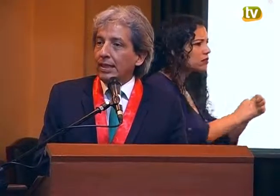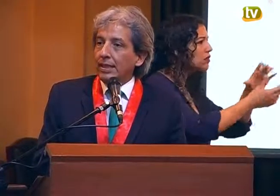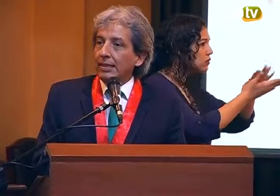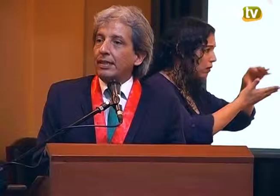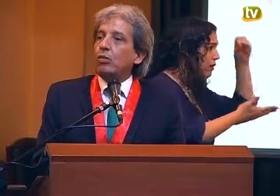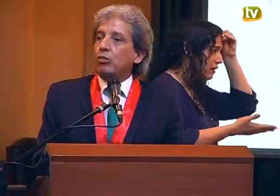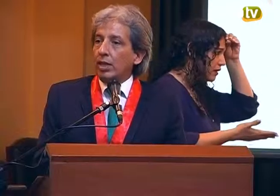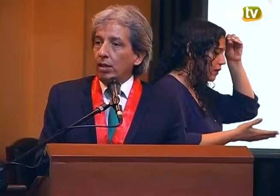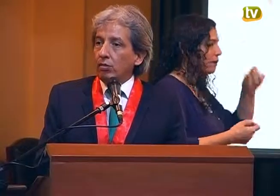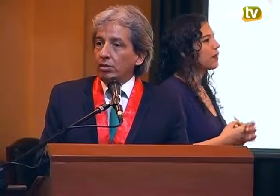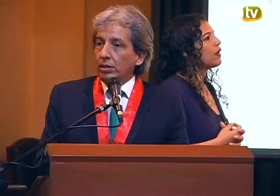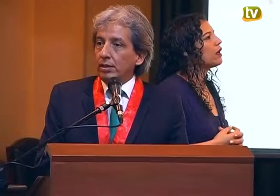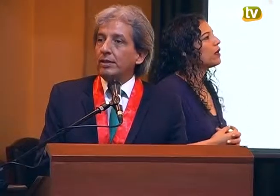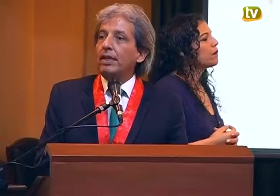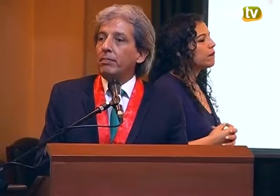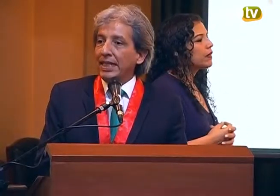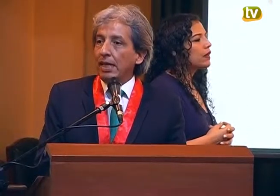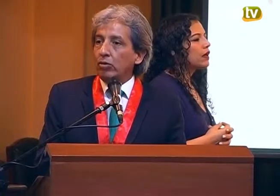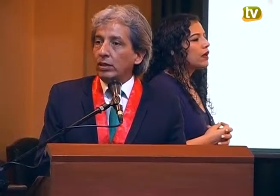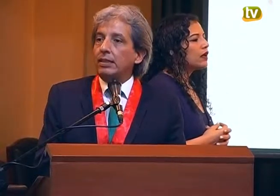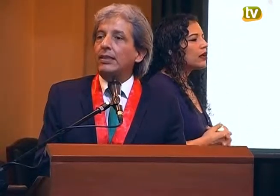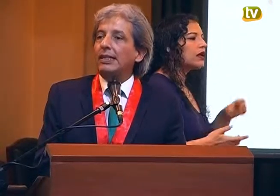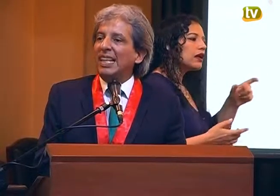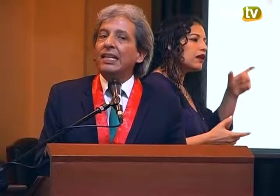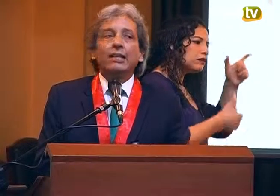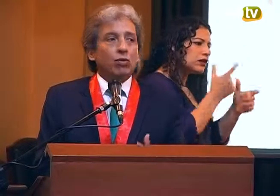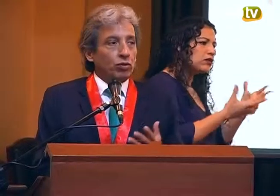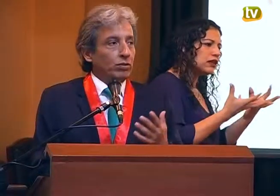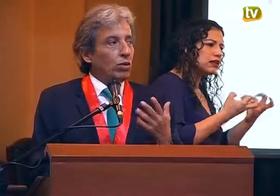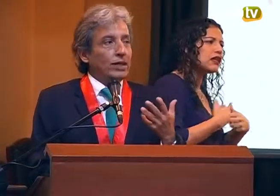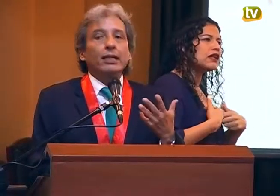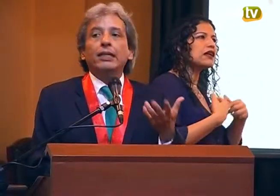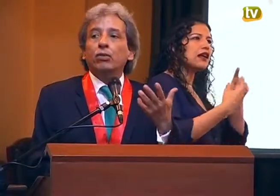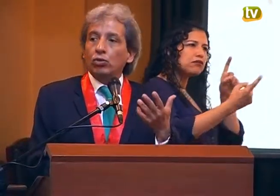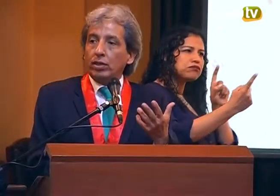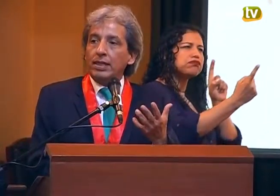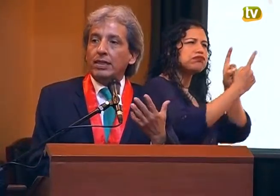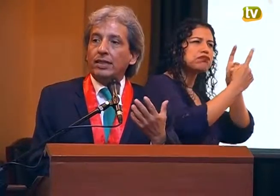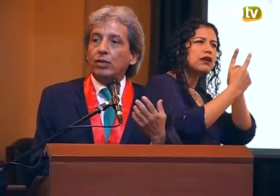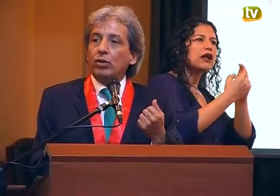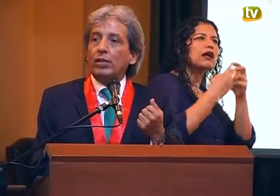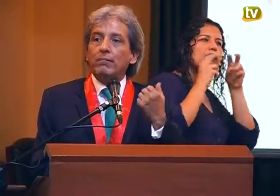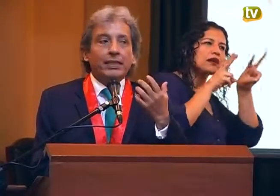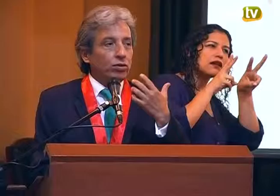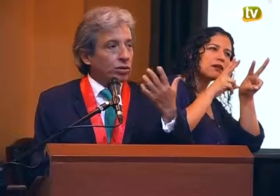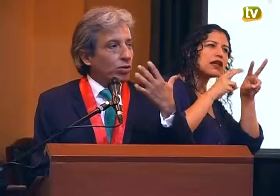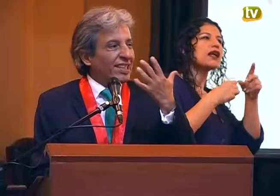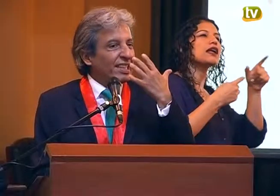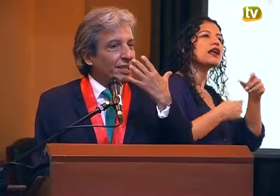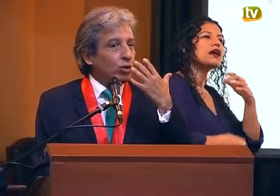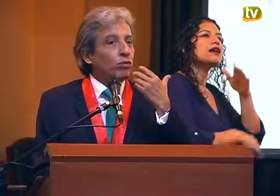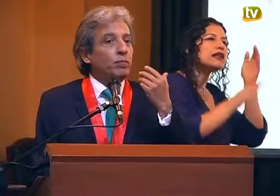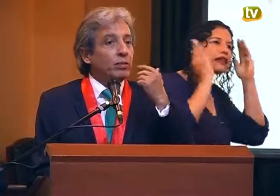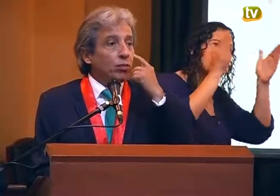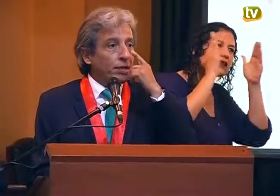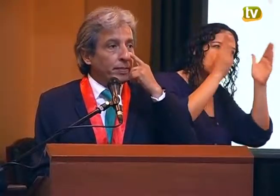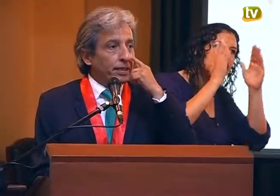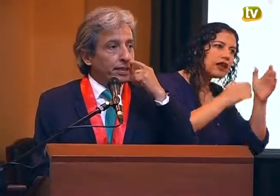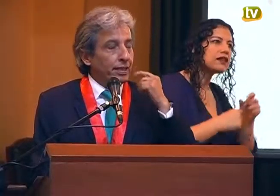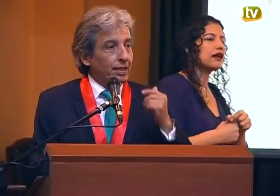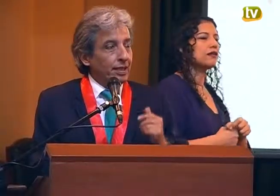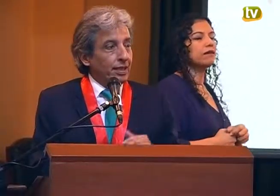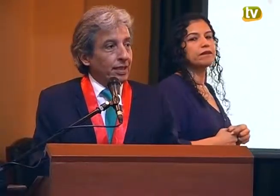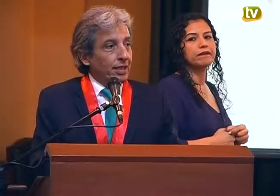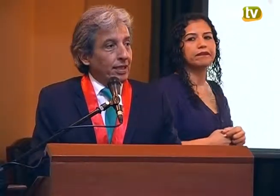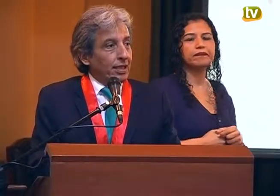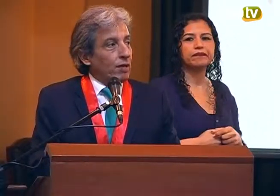todos quieren es ser escuchados, ser mirados y ser atendidos. No atendidos en el sentido de servicio, sino atendidos